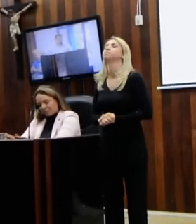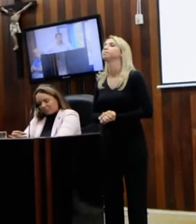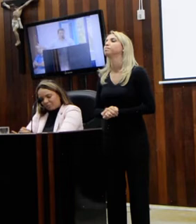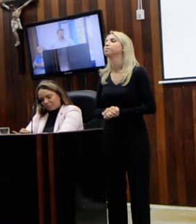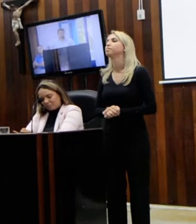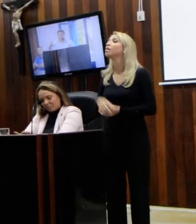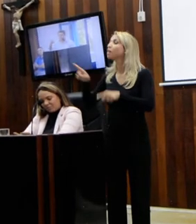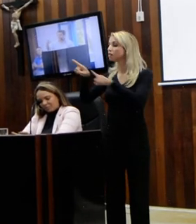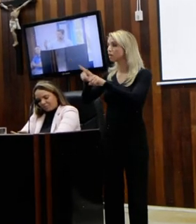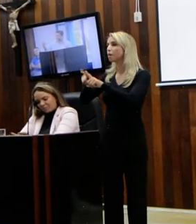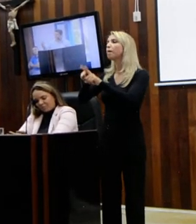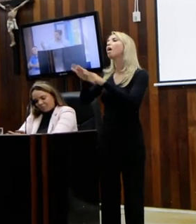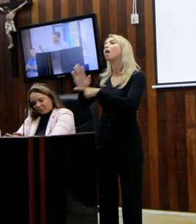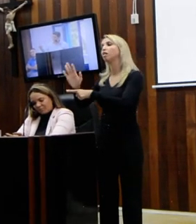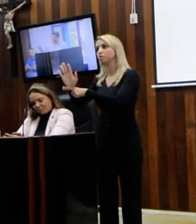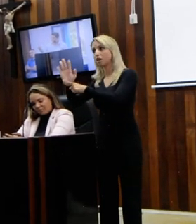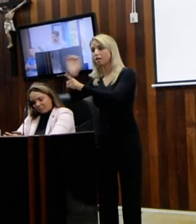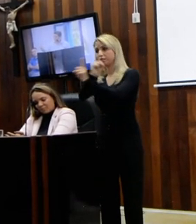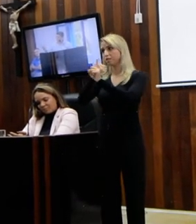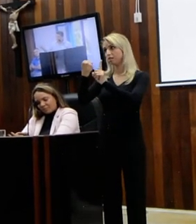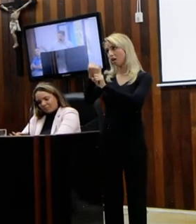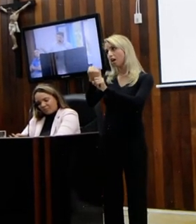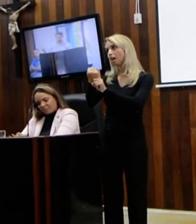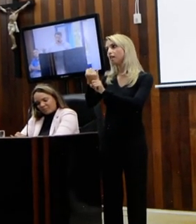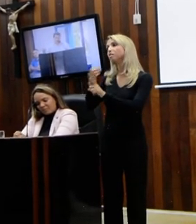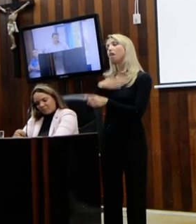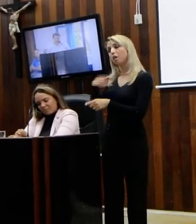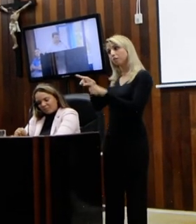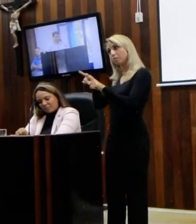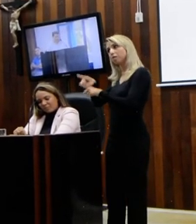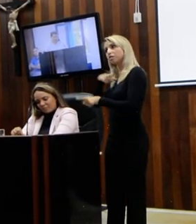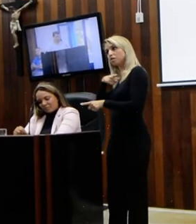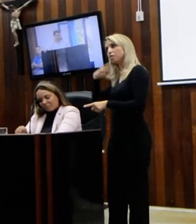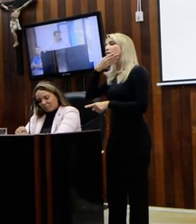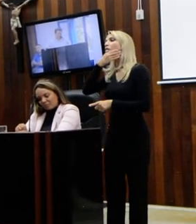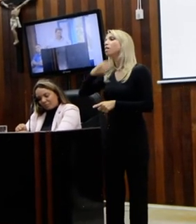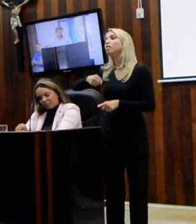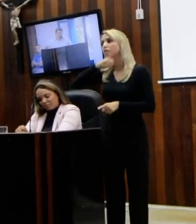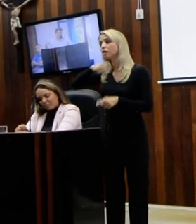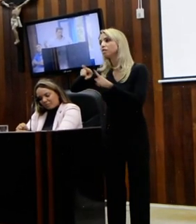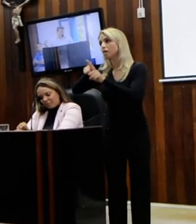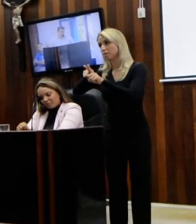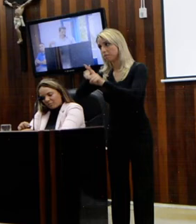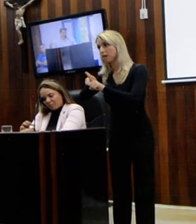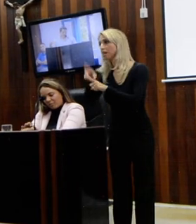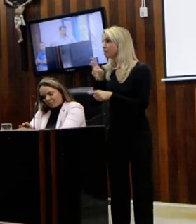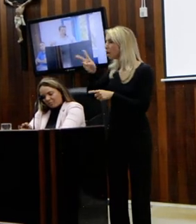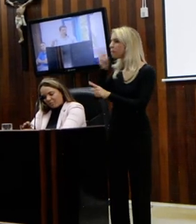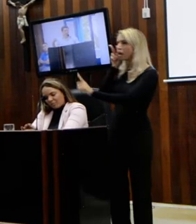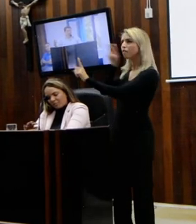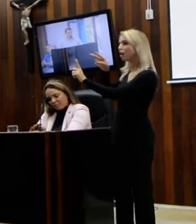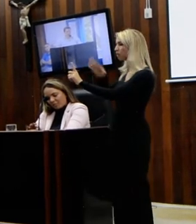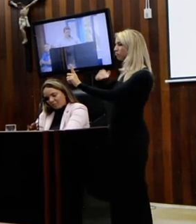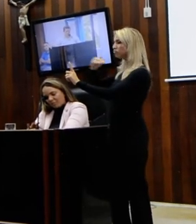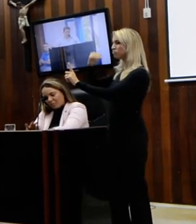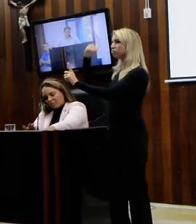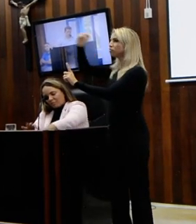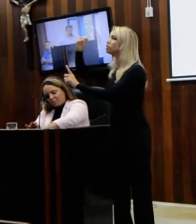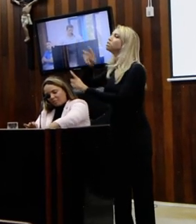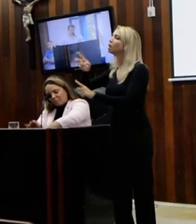lutas sociais, e desde a época do meu avô, que era estivador, cresceu assistindo seu avô e pai envolvidos nessas causas.